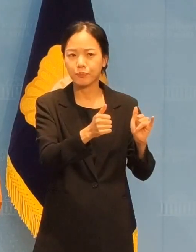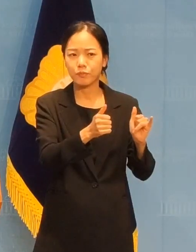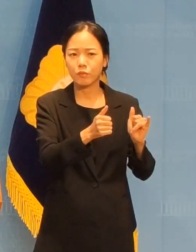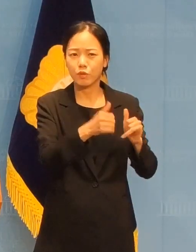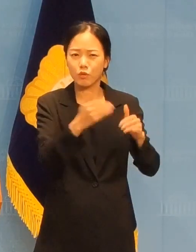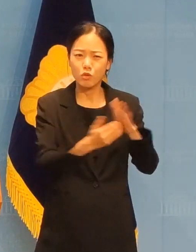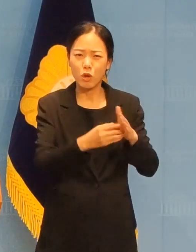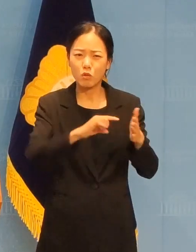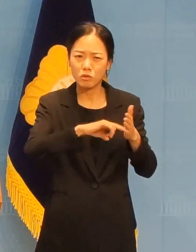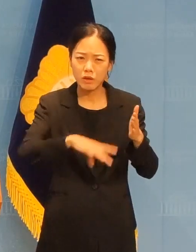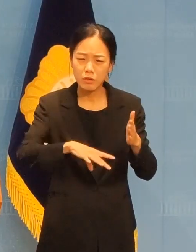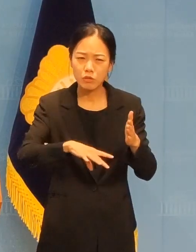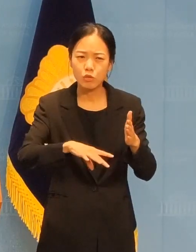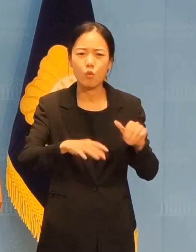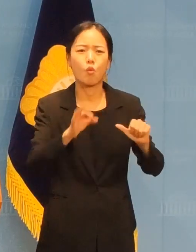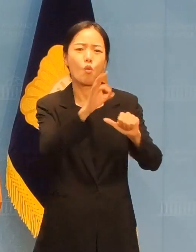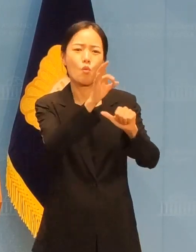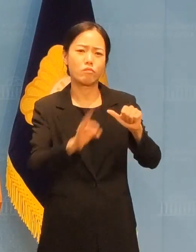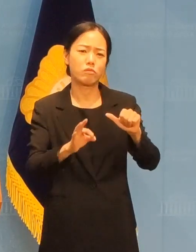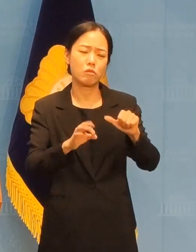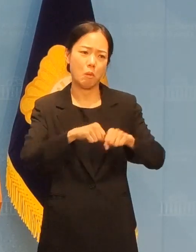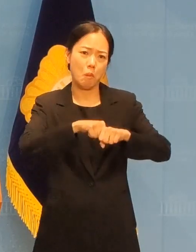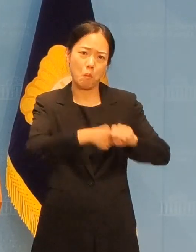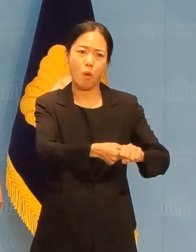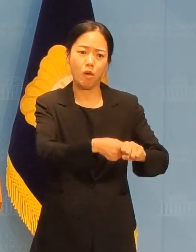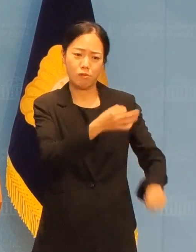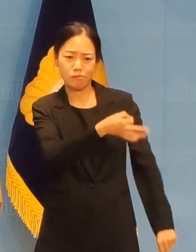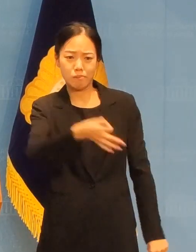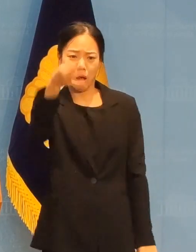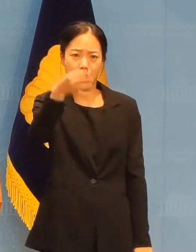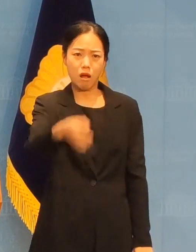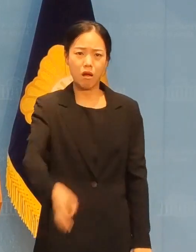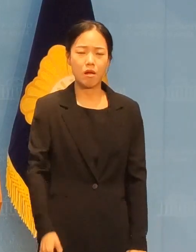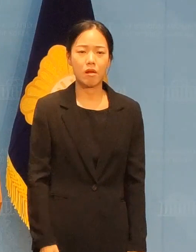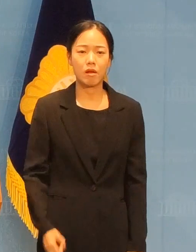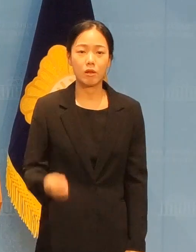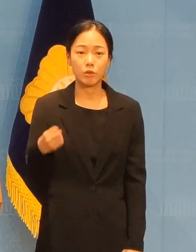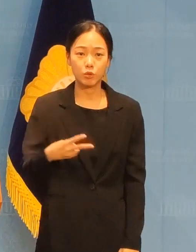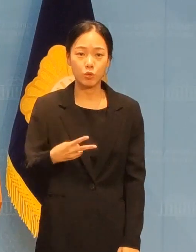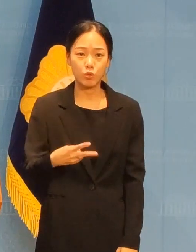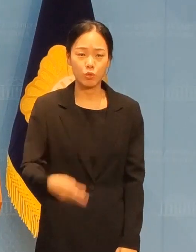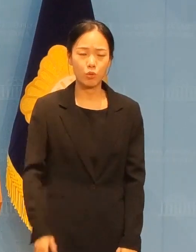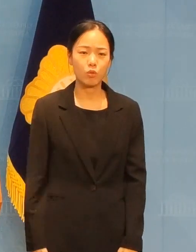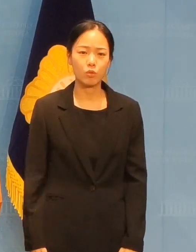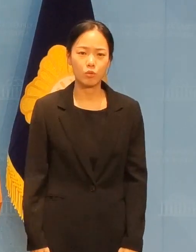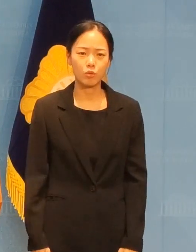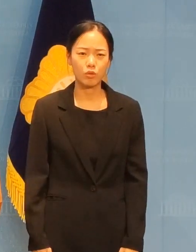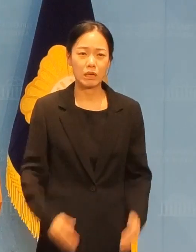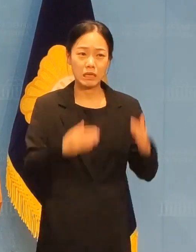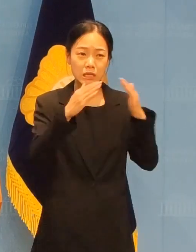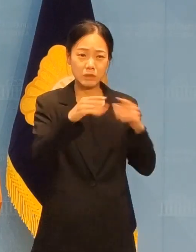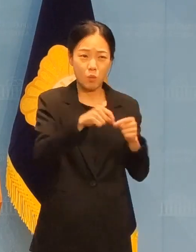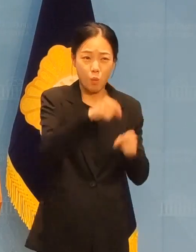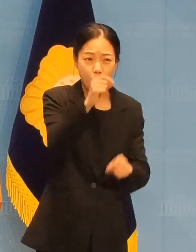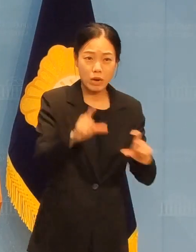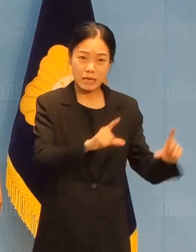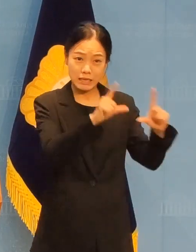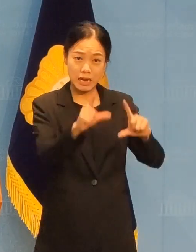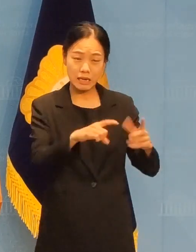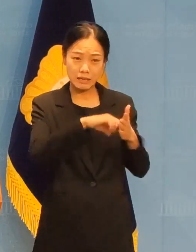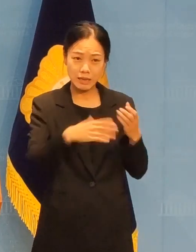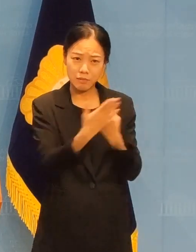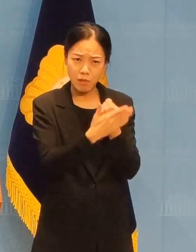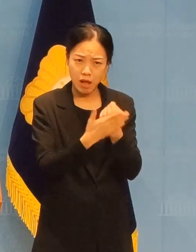같은 5%로 징벌하듯 끌어올렸고 장기 보유 공제 혜택마저 10억